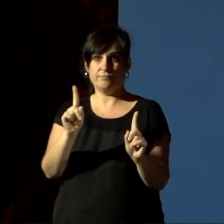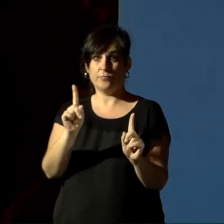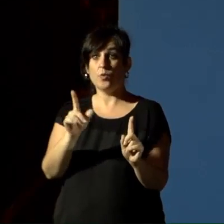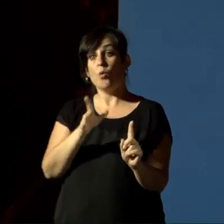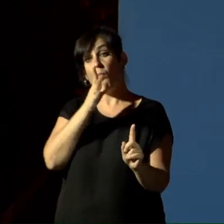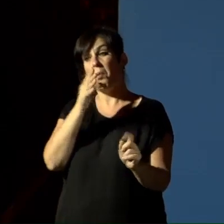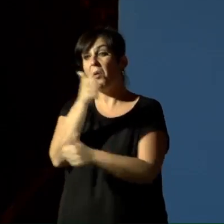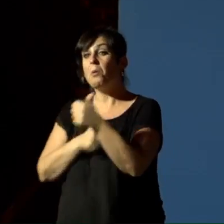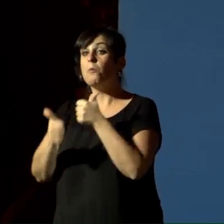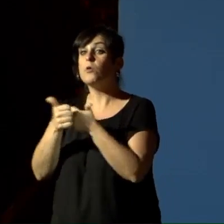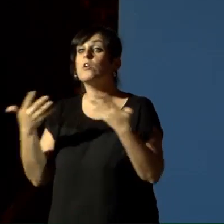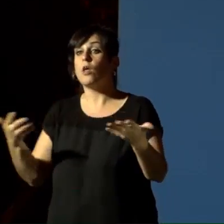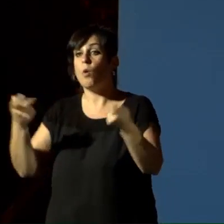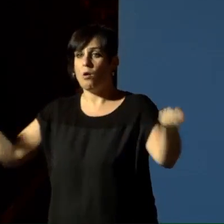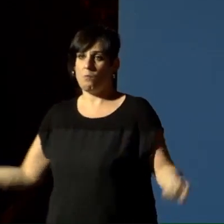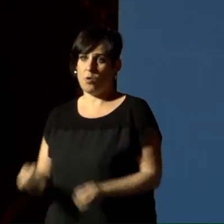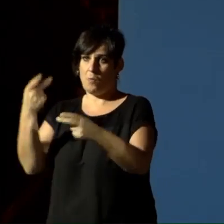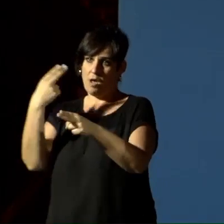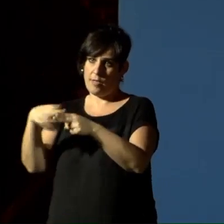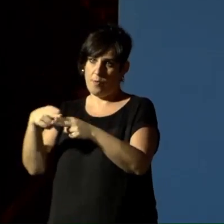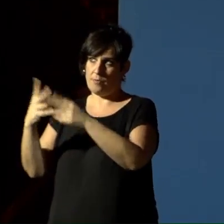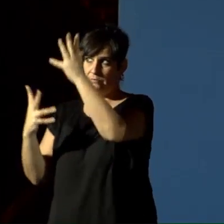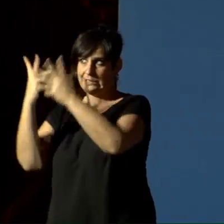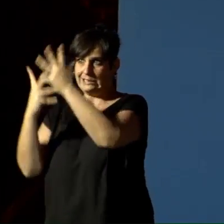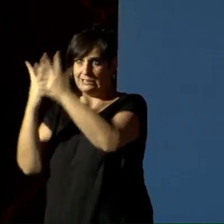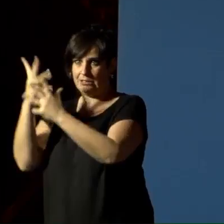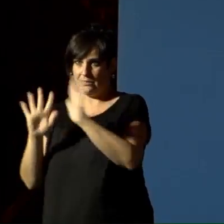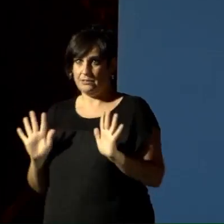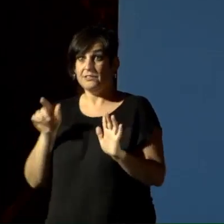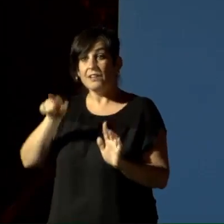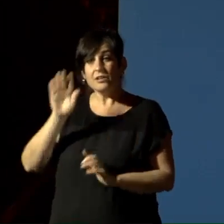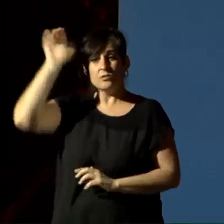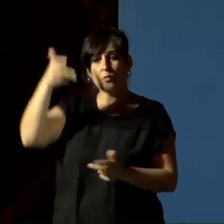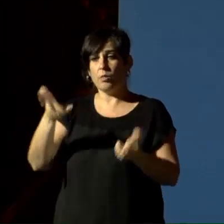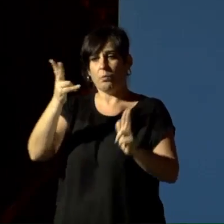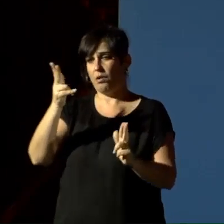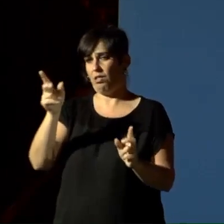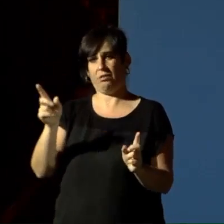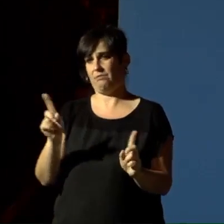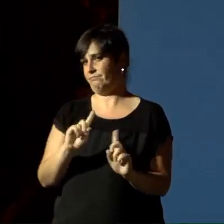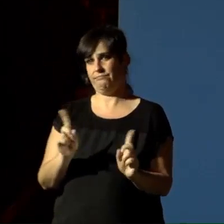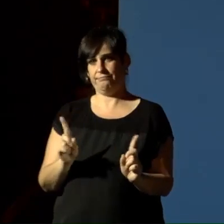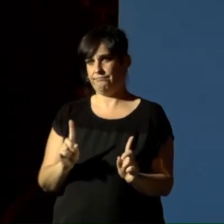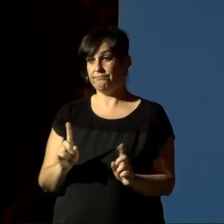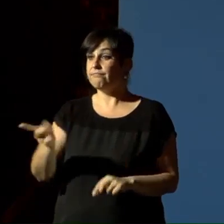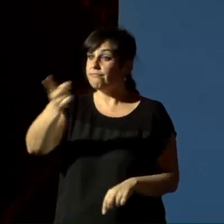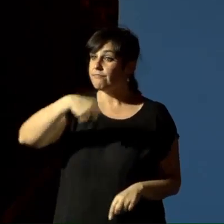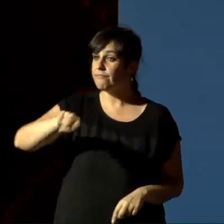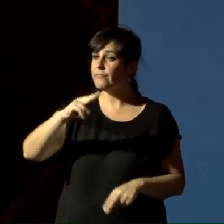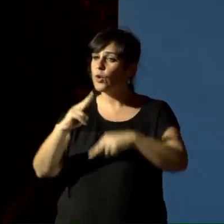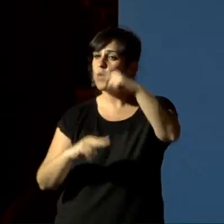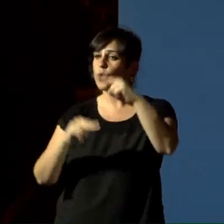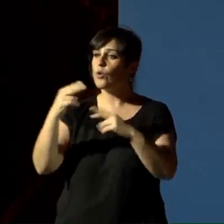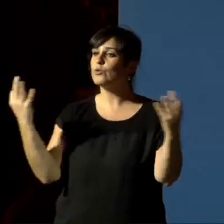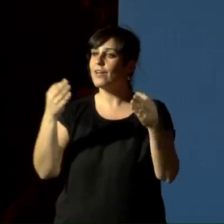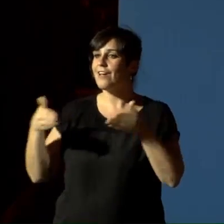facer propaganda política. Eso non é compatible coa democracia. O que estamos construindo é un novo